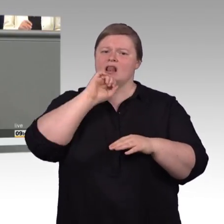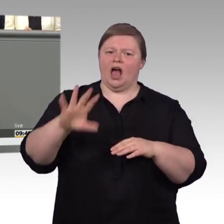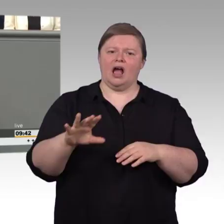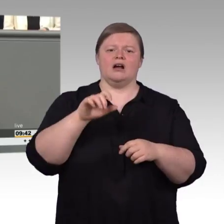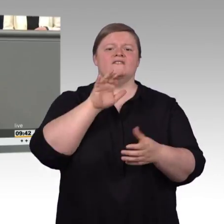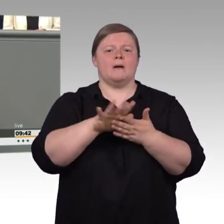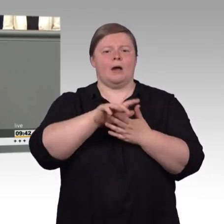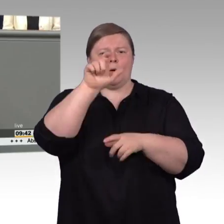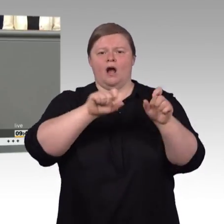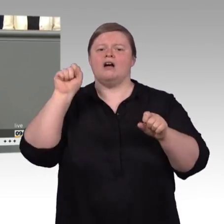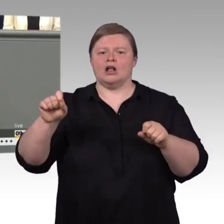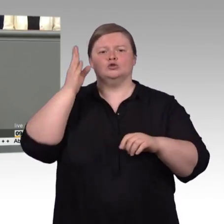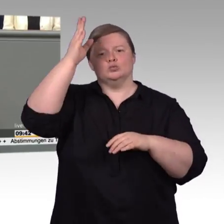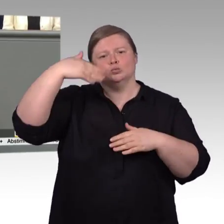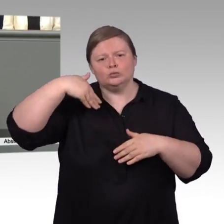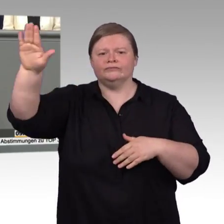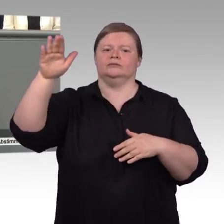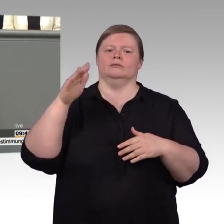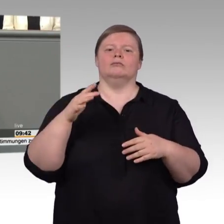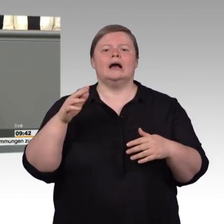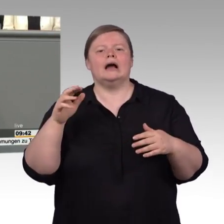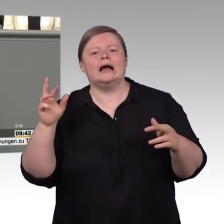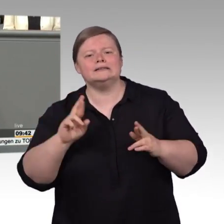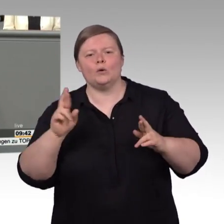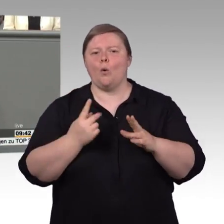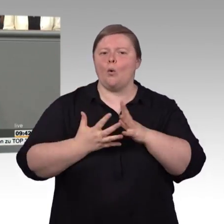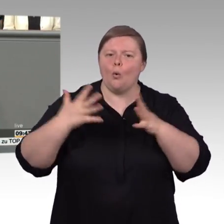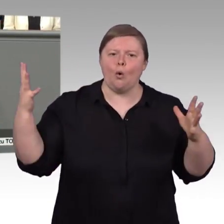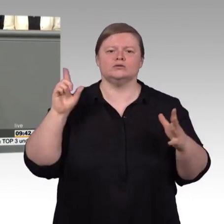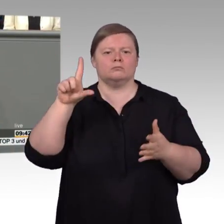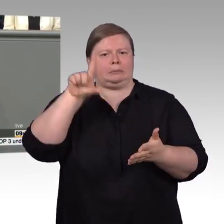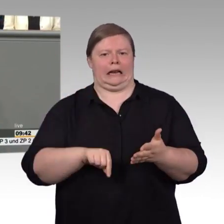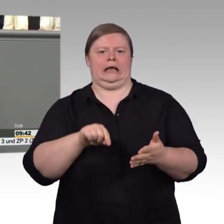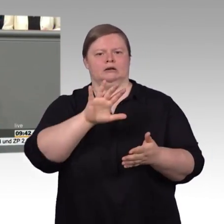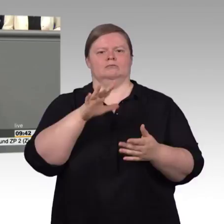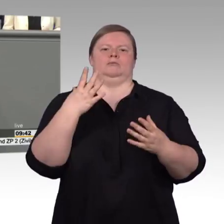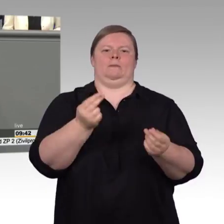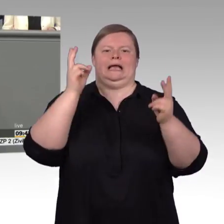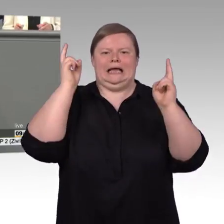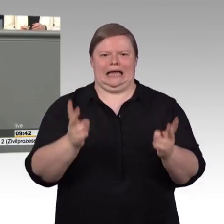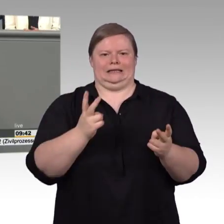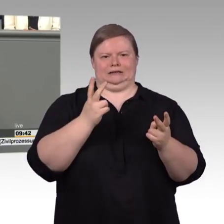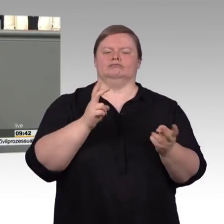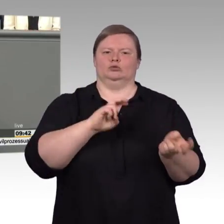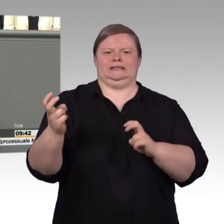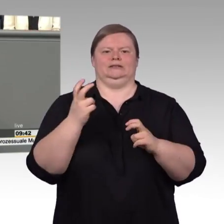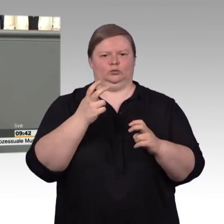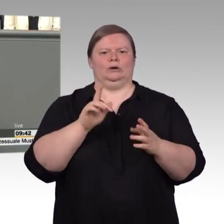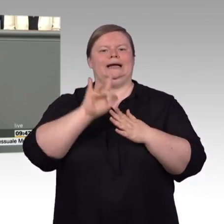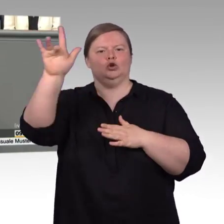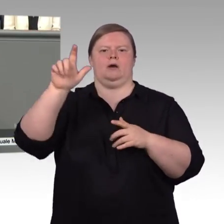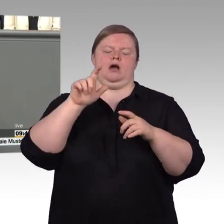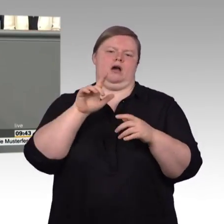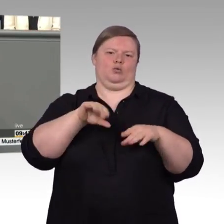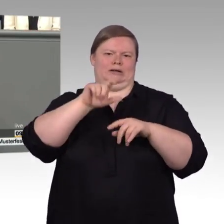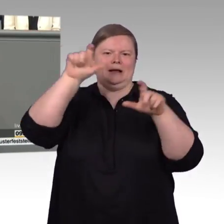Verbraucher, für die es sich unter anderen Umständen eben nicht lohnen würde, gegen Unternehmen zu klagen oder die sich eben einen teuren Rechtsschutz nicht leisten